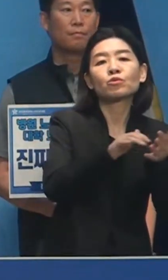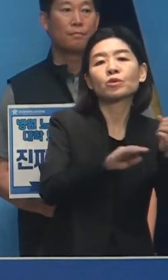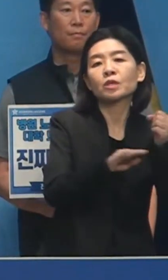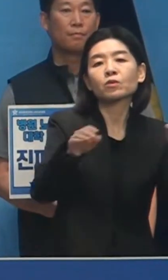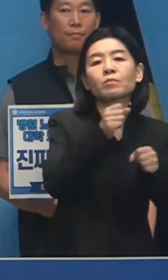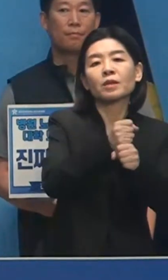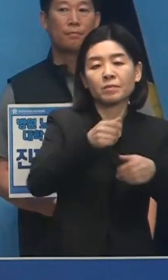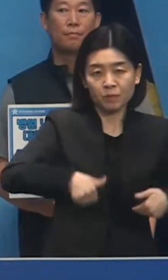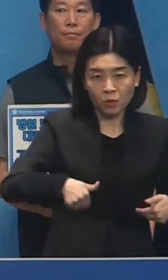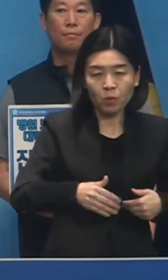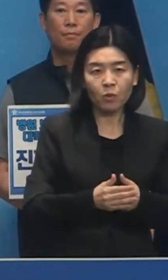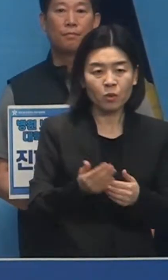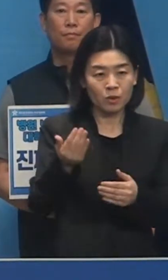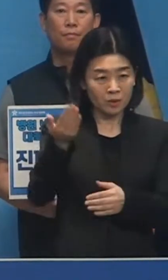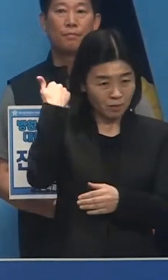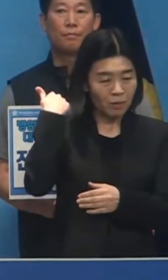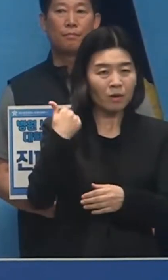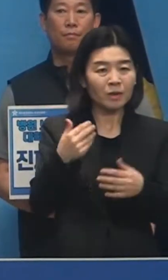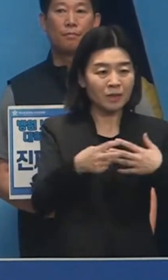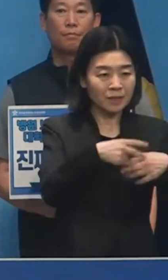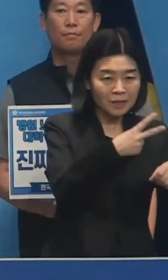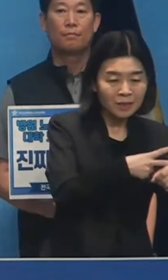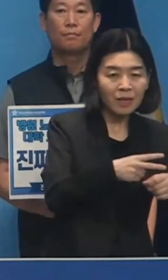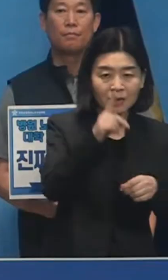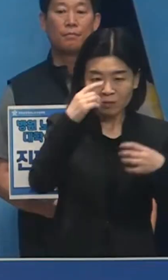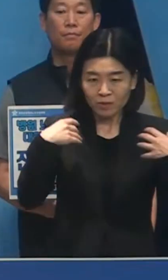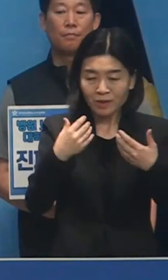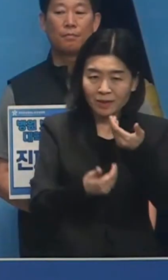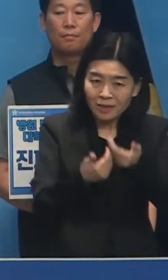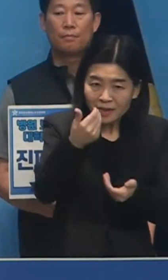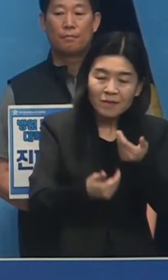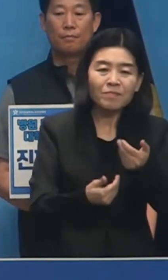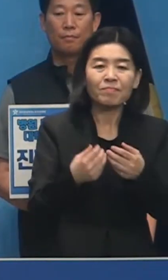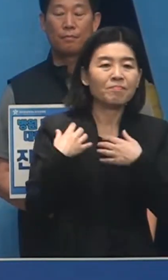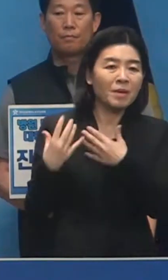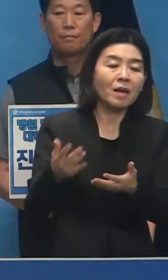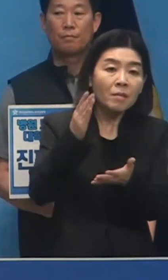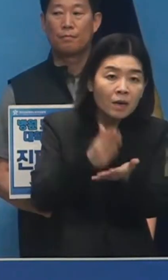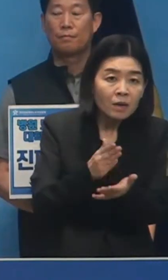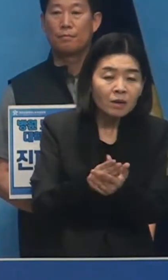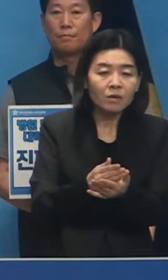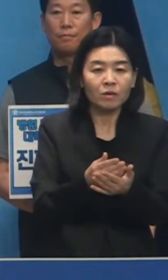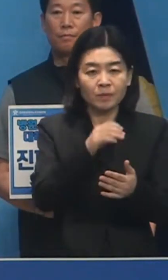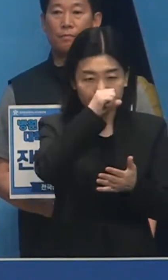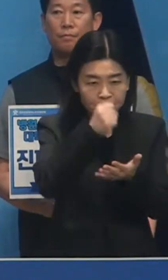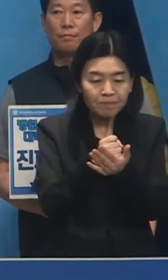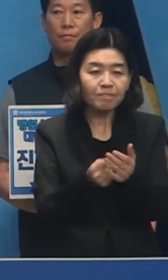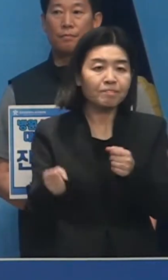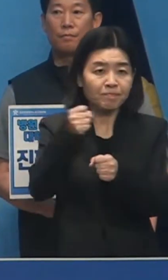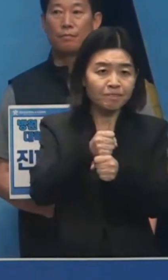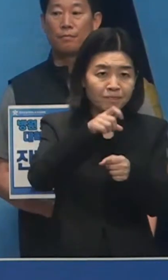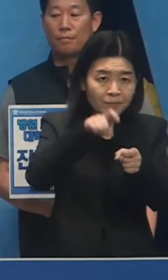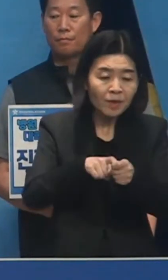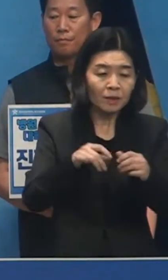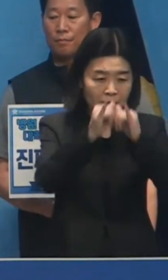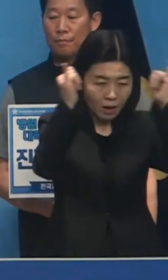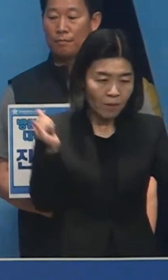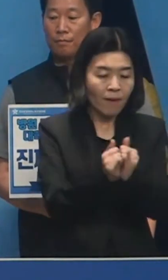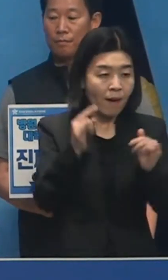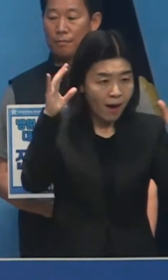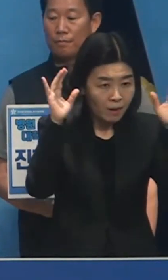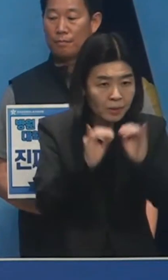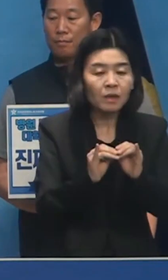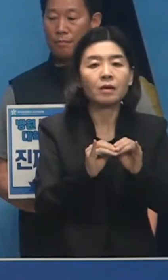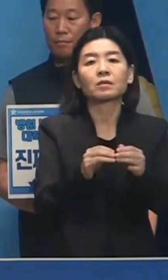사태와 같은 갈등을 반복하지 않고 의료체계 정상화를 위한 시작은 사회적 합의를 통한 인력 기준을